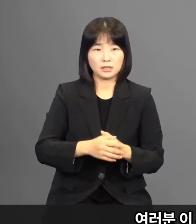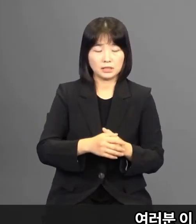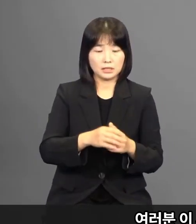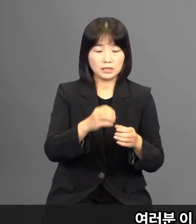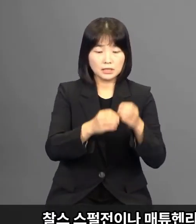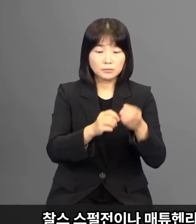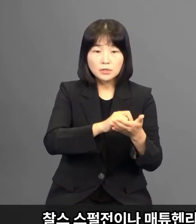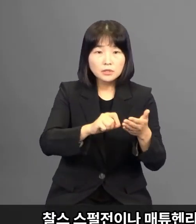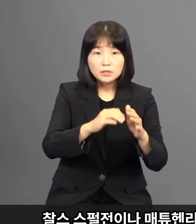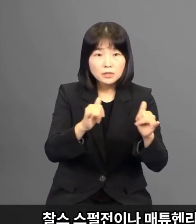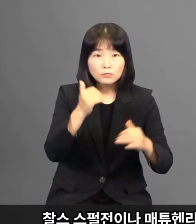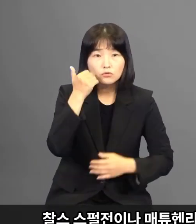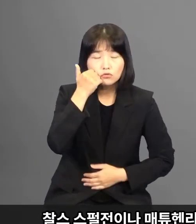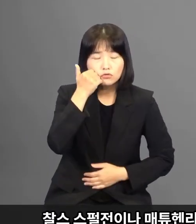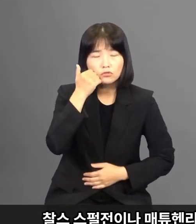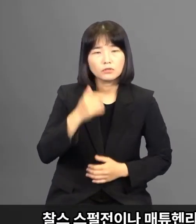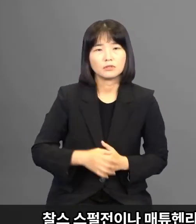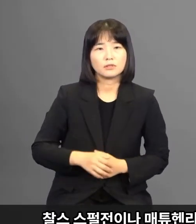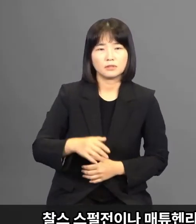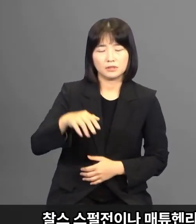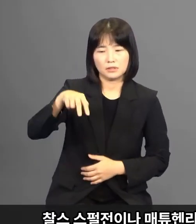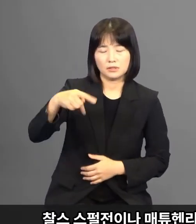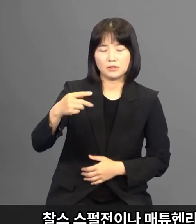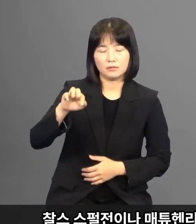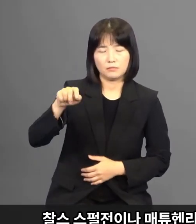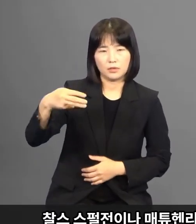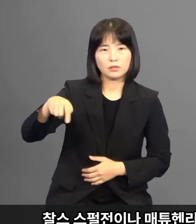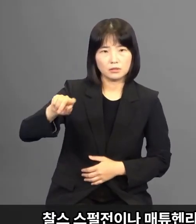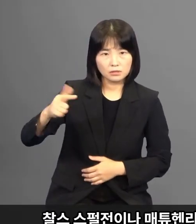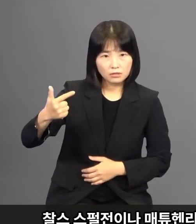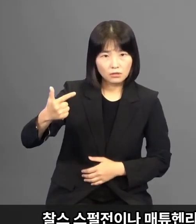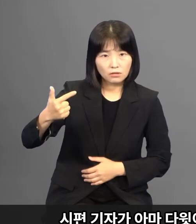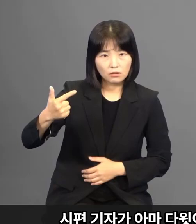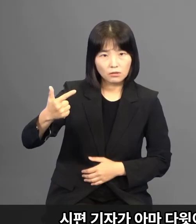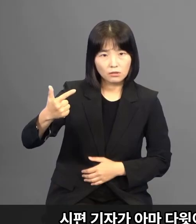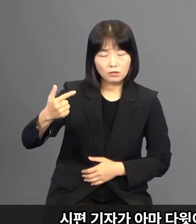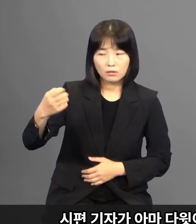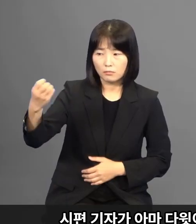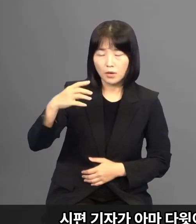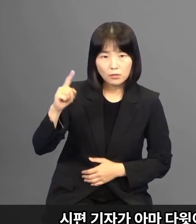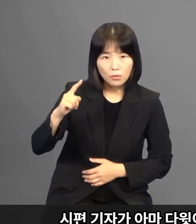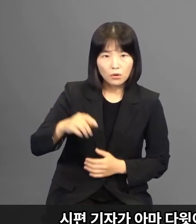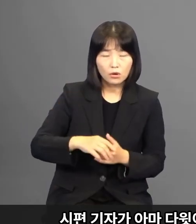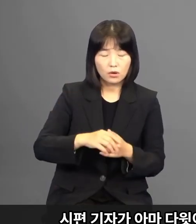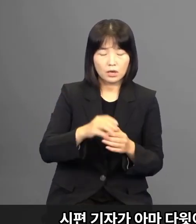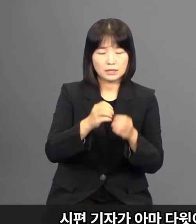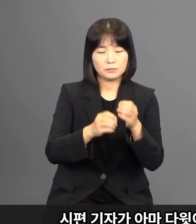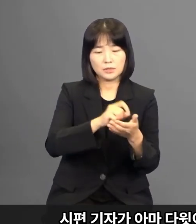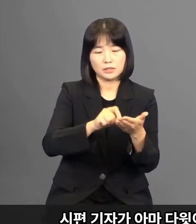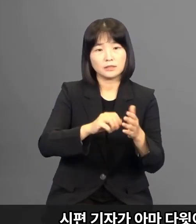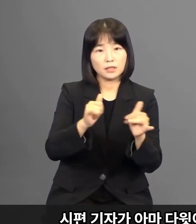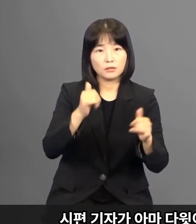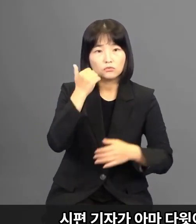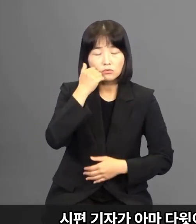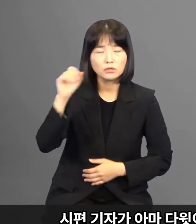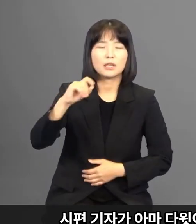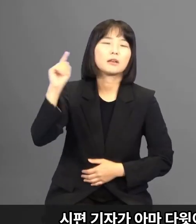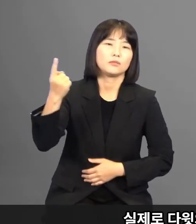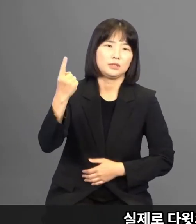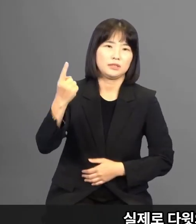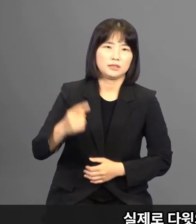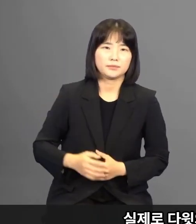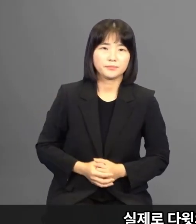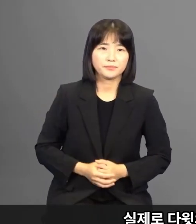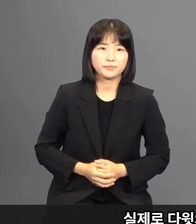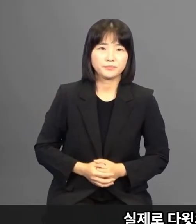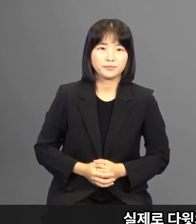누굴까요? 찰스 스펄전이나 매튜 헨리라는 주석가들은 무슨 얘기를 하냐면 이 시편 기자가 아마 다윗이었을 것이다, 이렇게 얘기를 합니다.